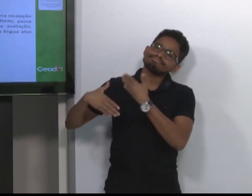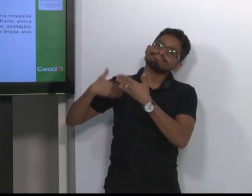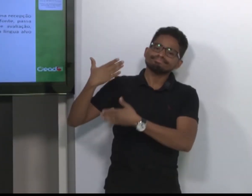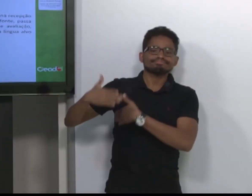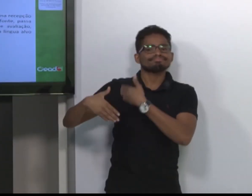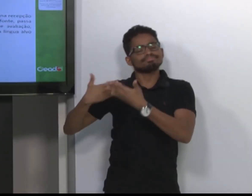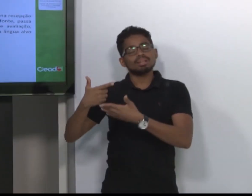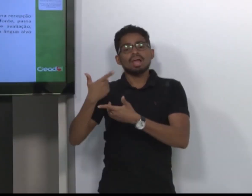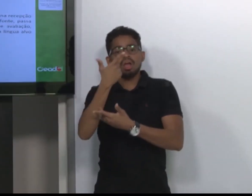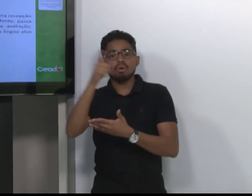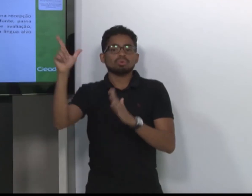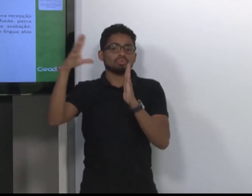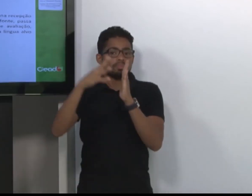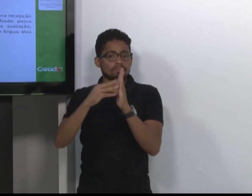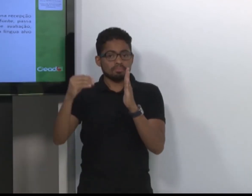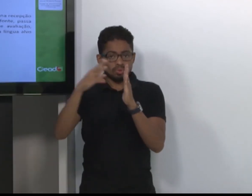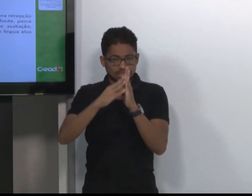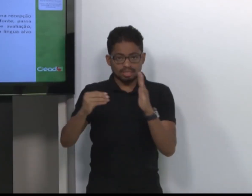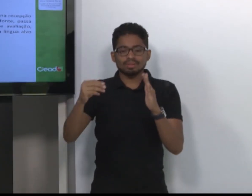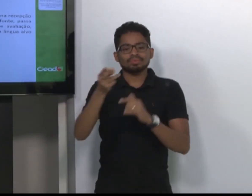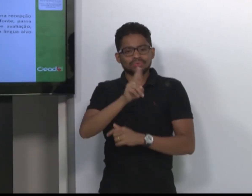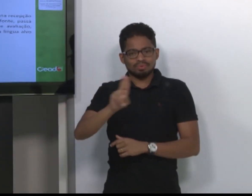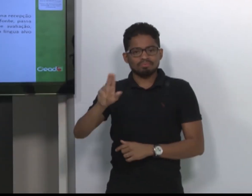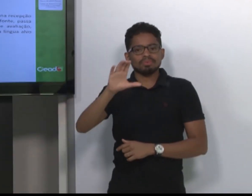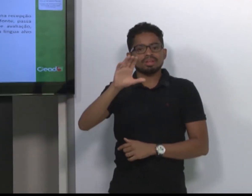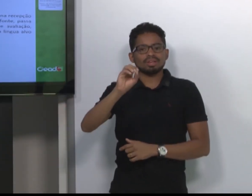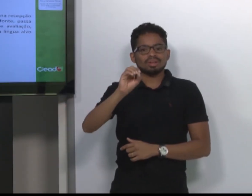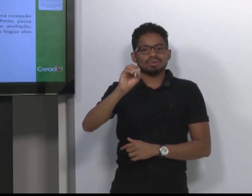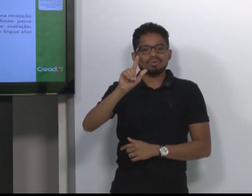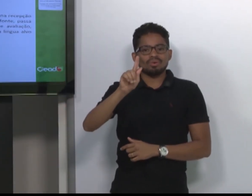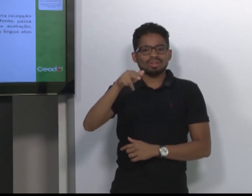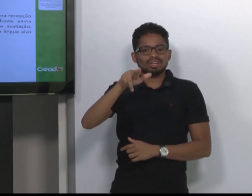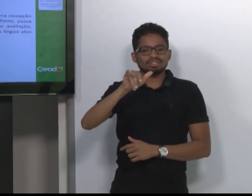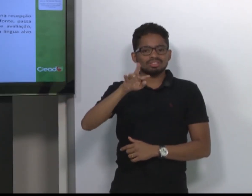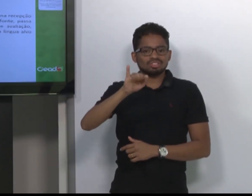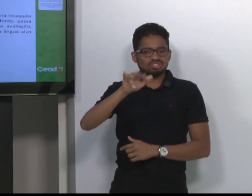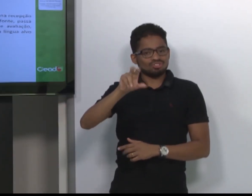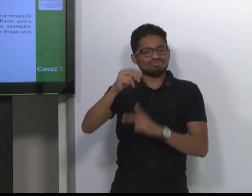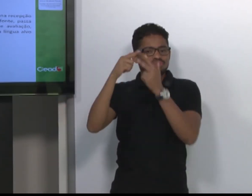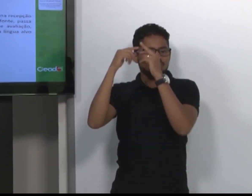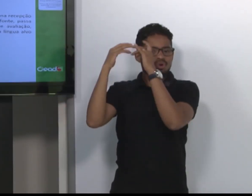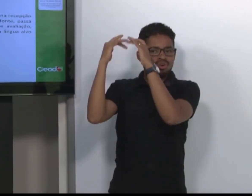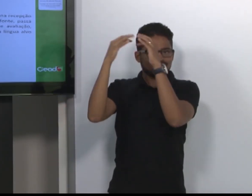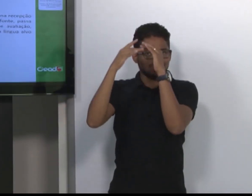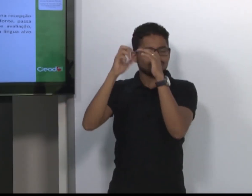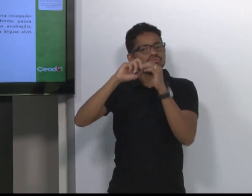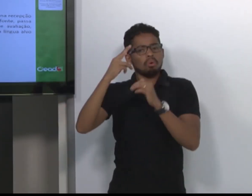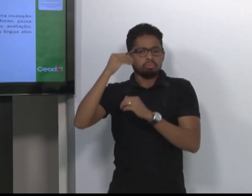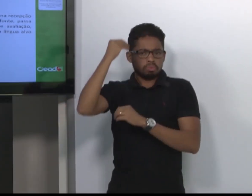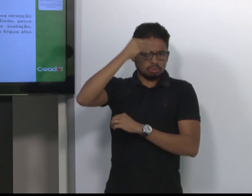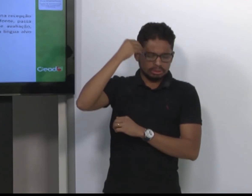Com o passar do tempo, outro modelo surgiu, denominado cognitivo.